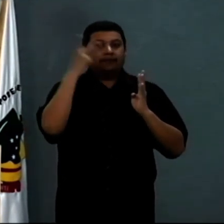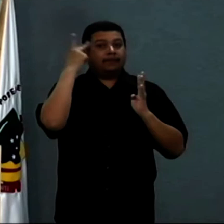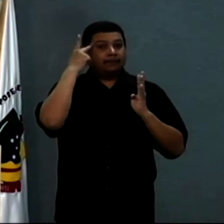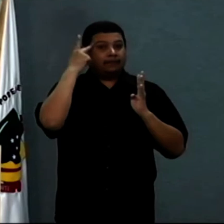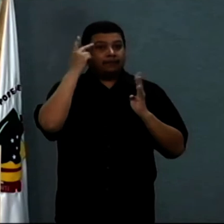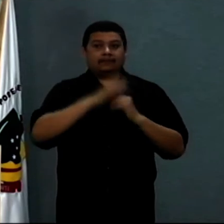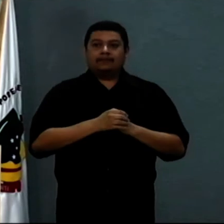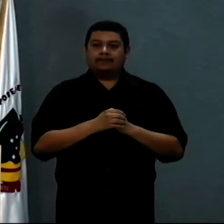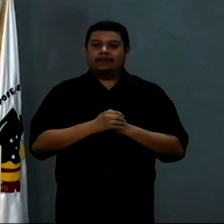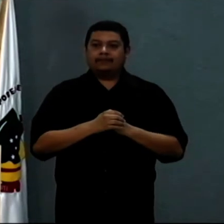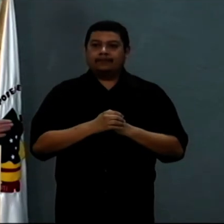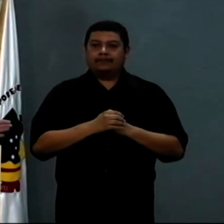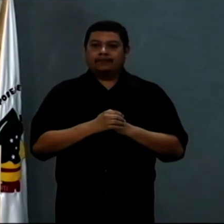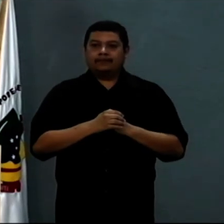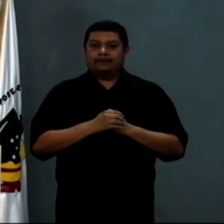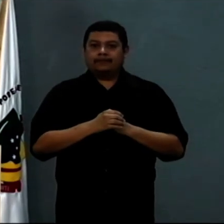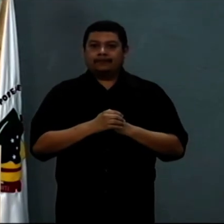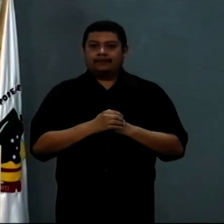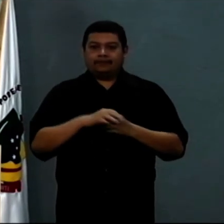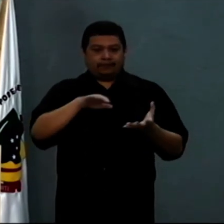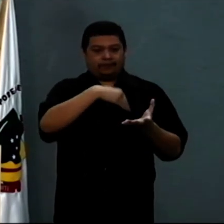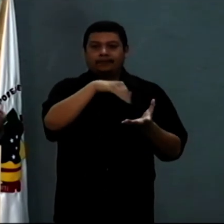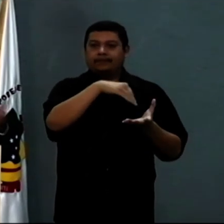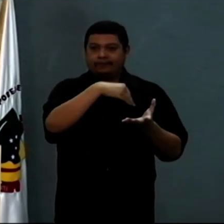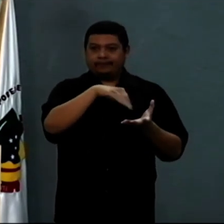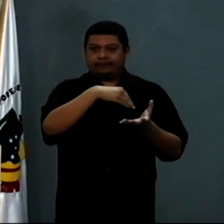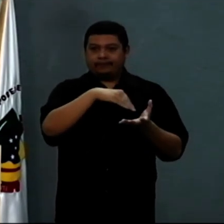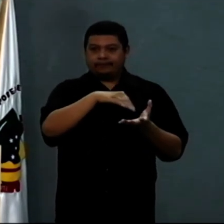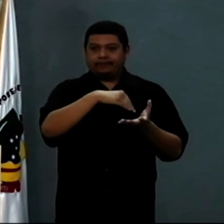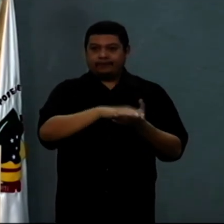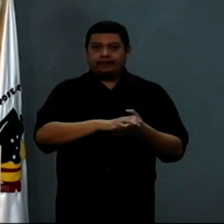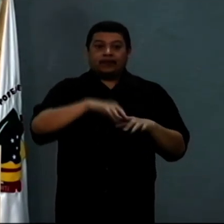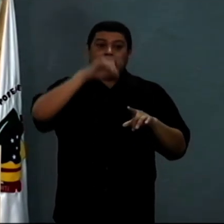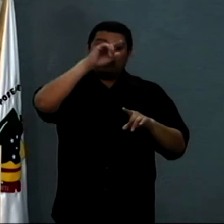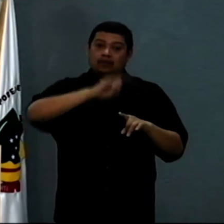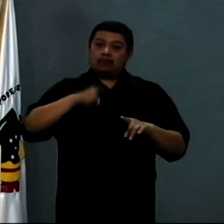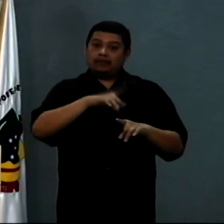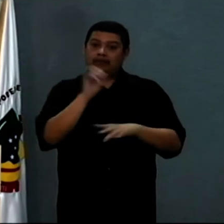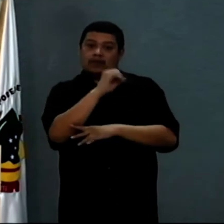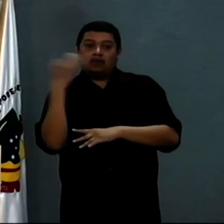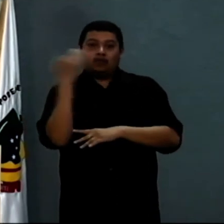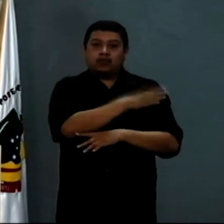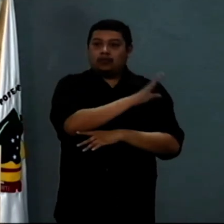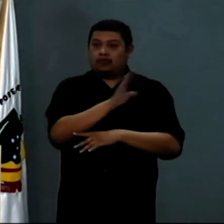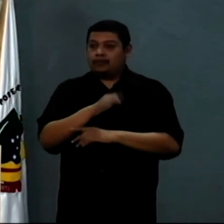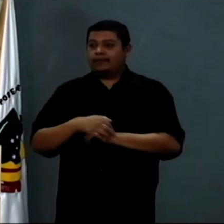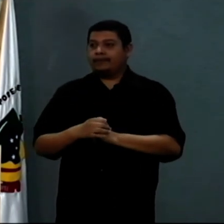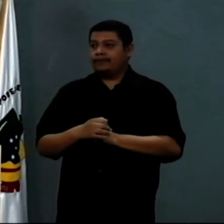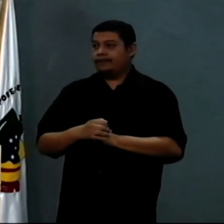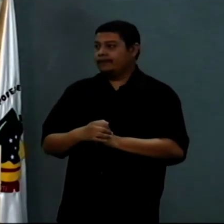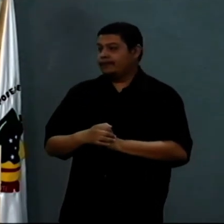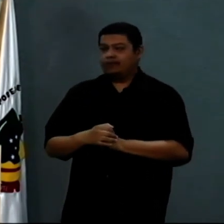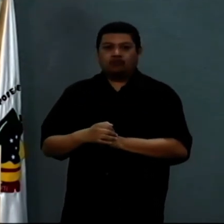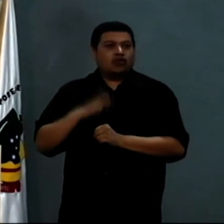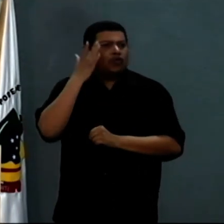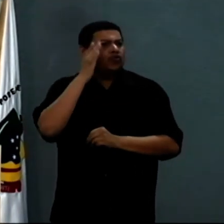a Secretaria de Trânsito tinha colocado os cônicos ali, proibindo para os carros passar. E, dali a pouco, não